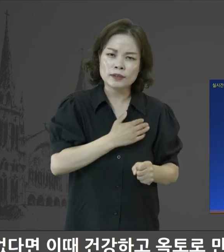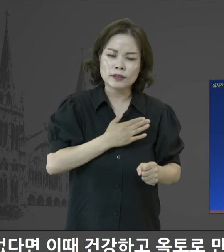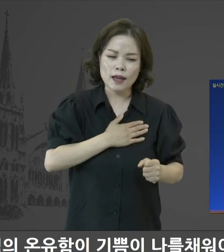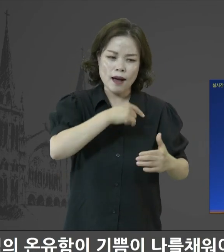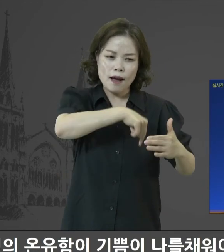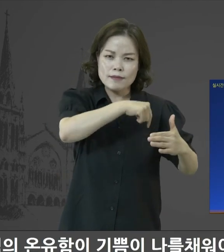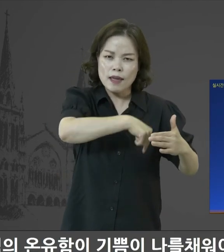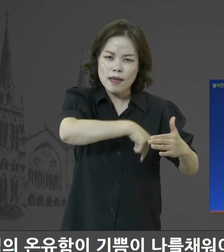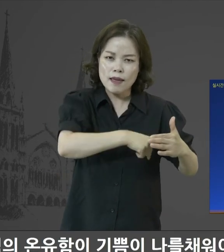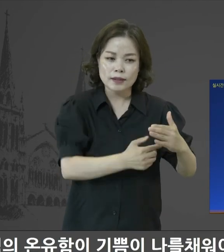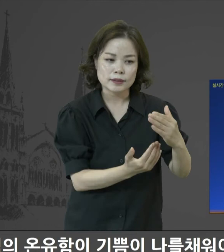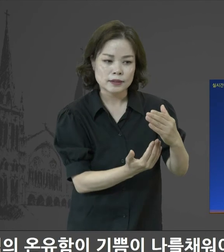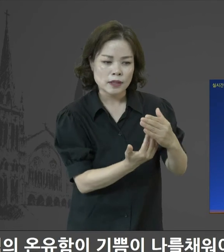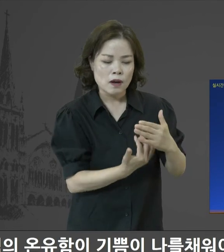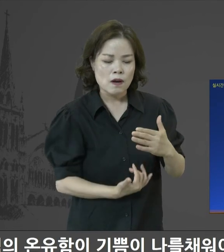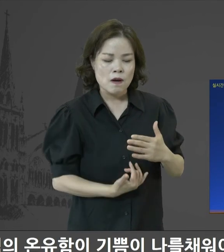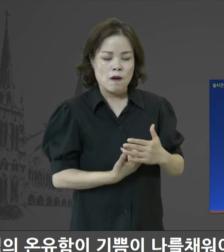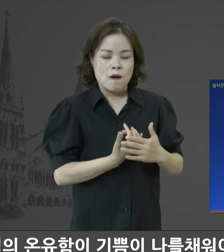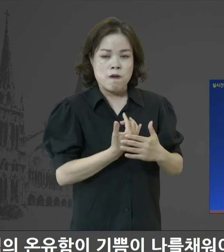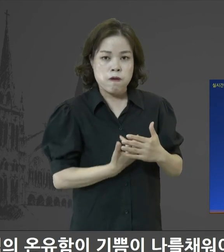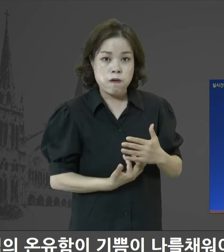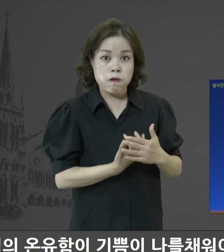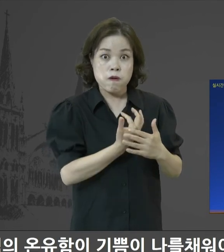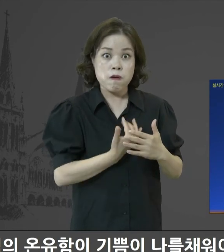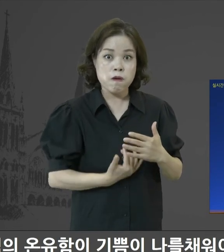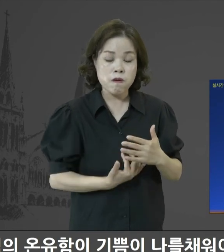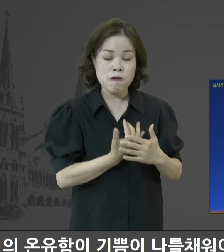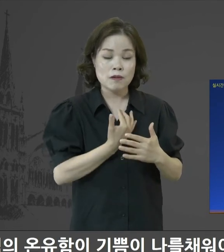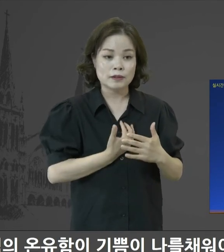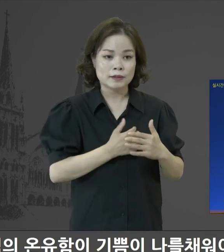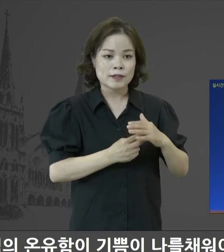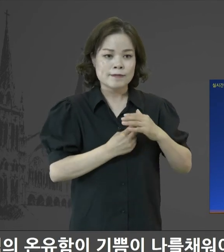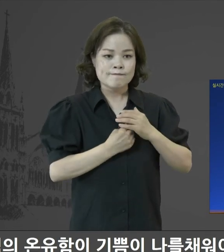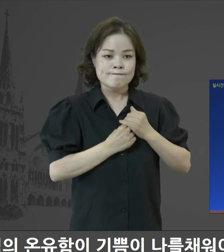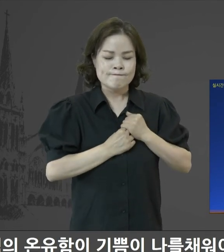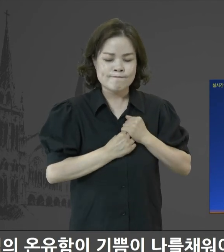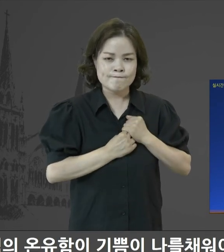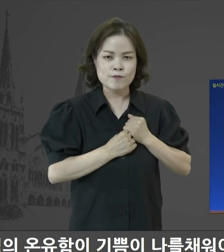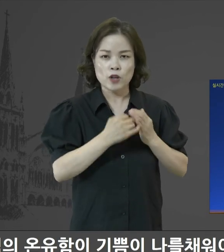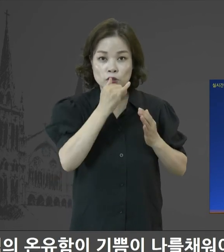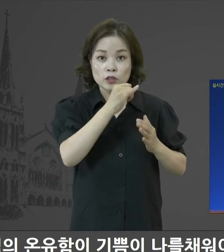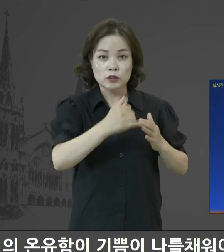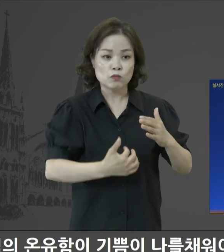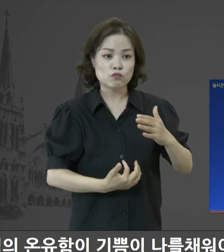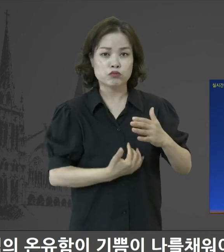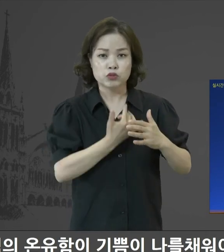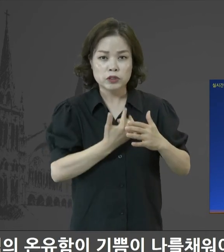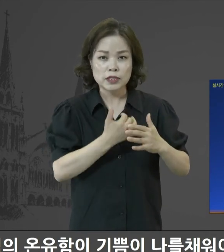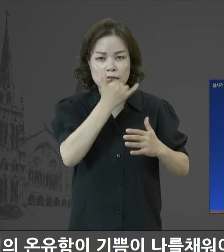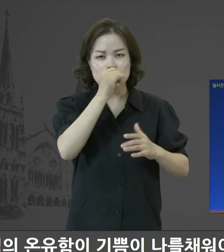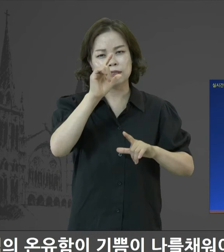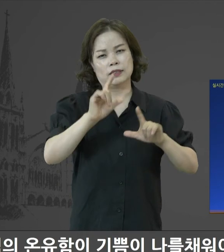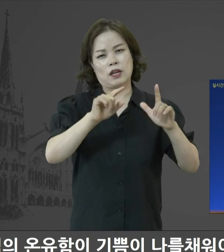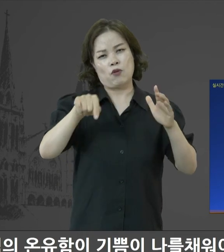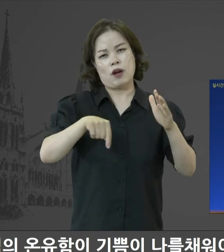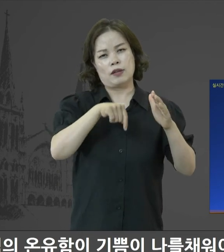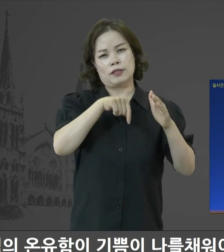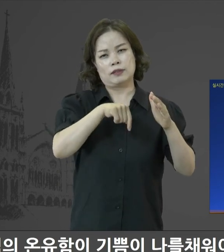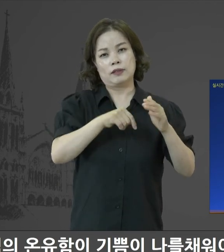안에 일어나는 상황 속에서, 내 속에 잠재되어서 꽁꽁 묶여있는 그 분들이 있는 상황